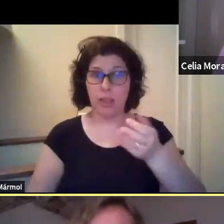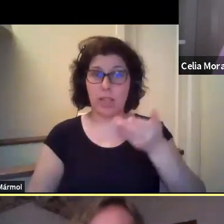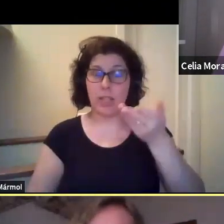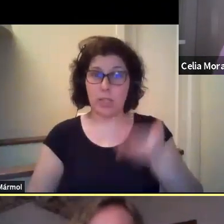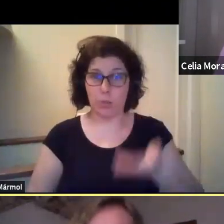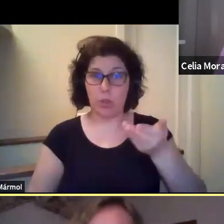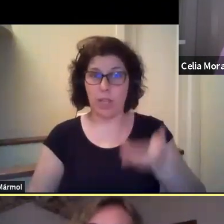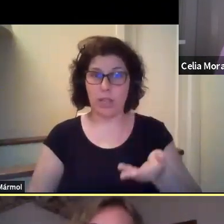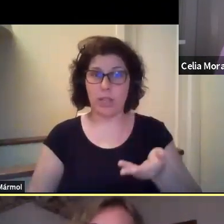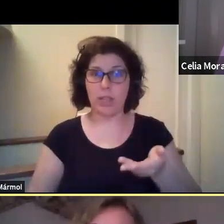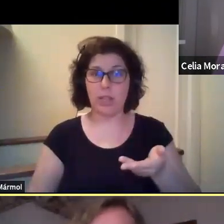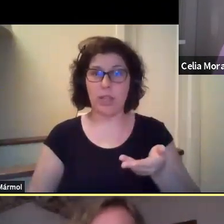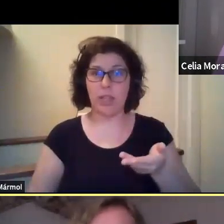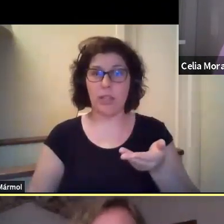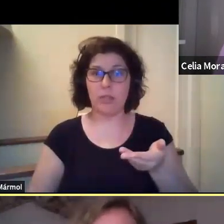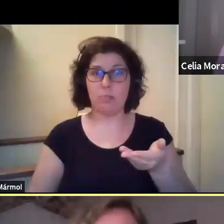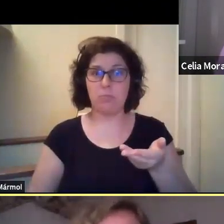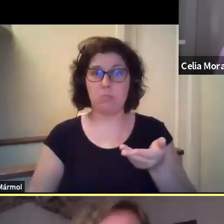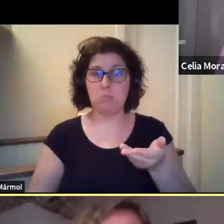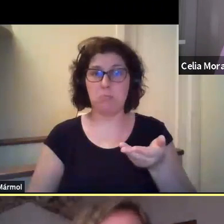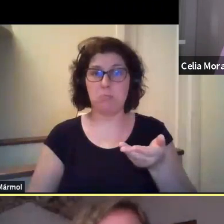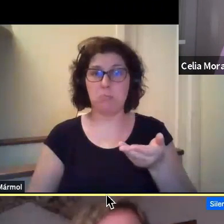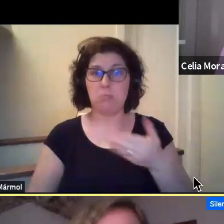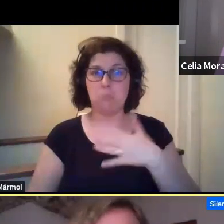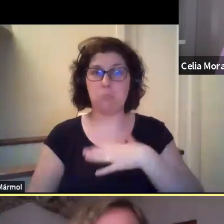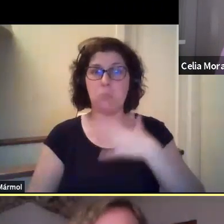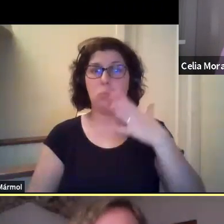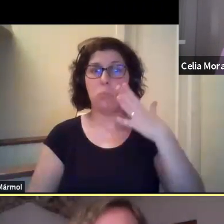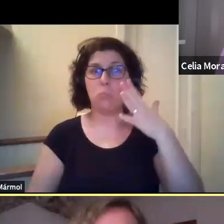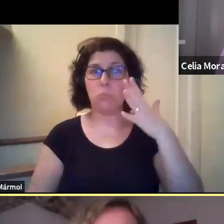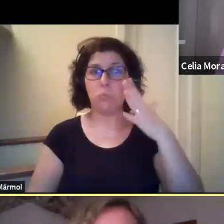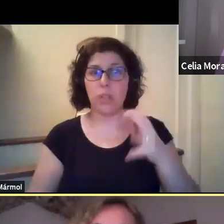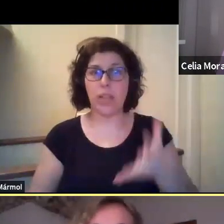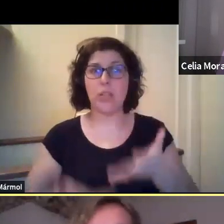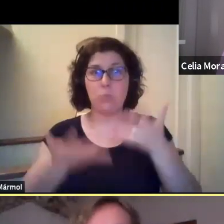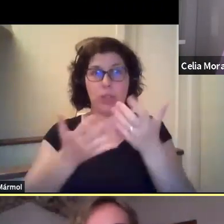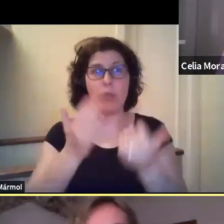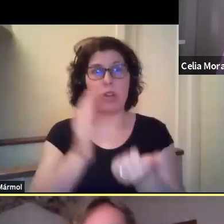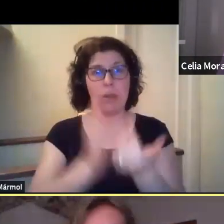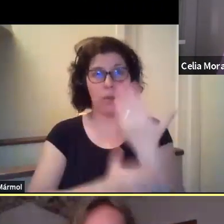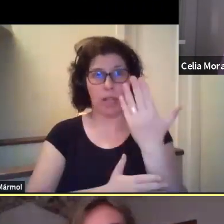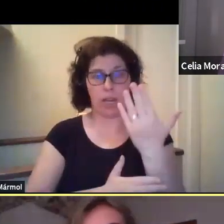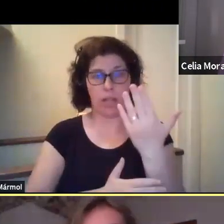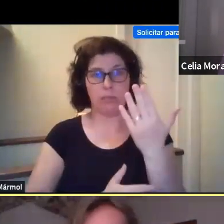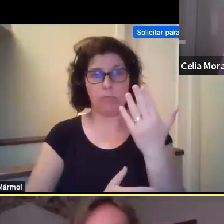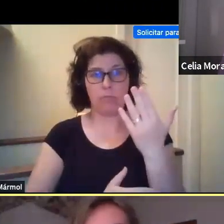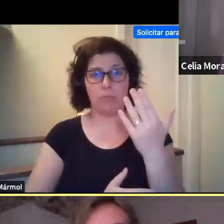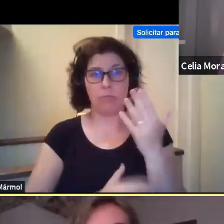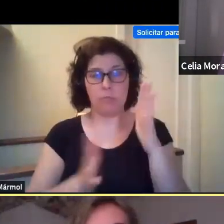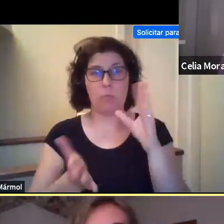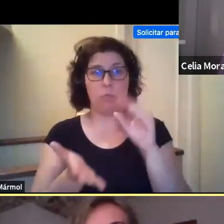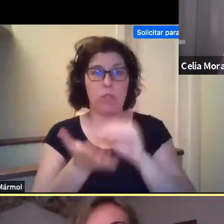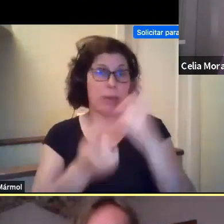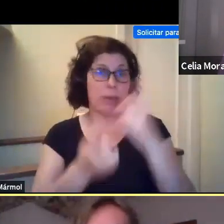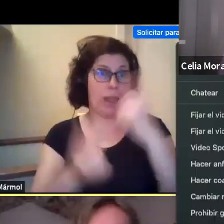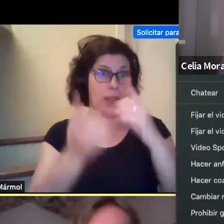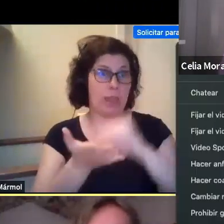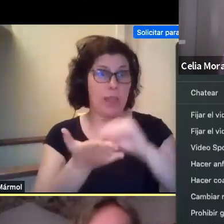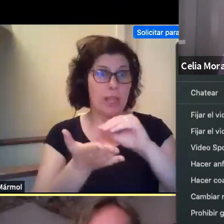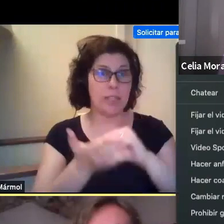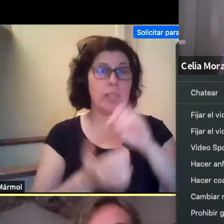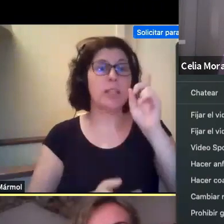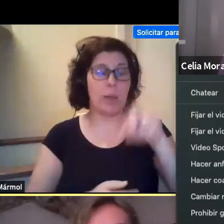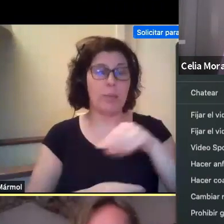poder que pudierais tener disponibilidad de mañana, pero sí que en ocasiones puntuales también se